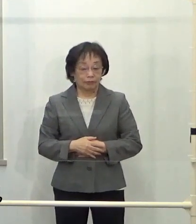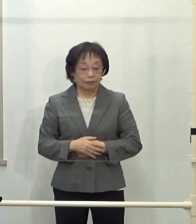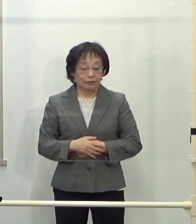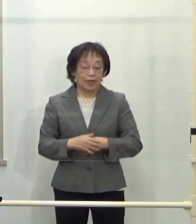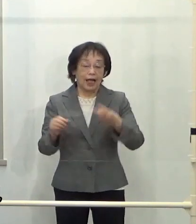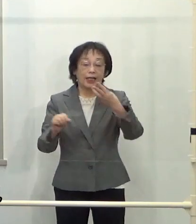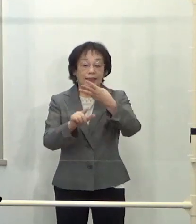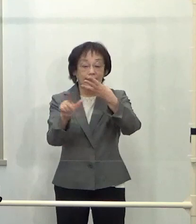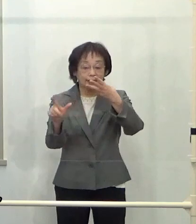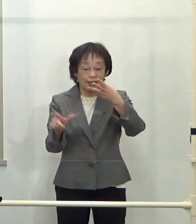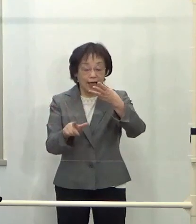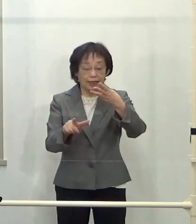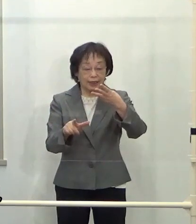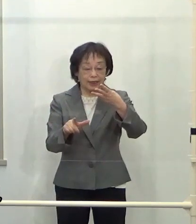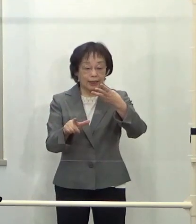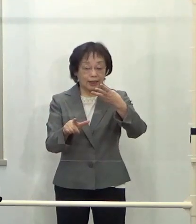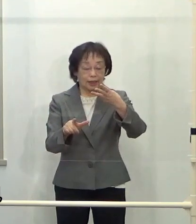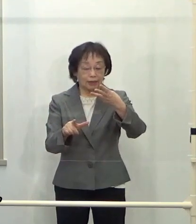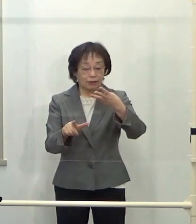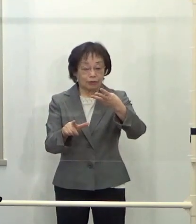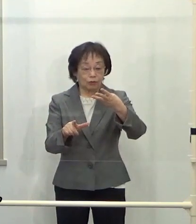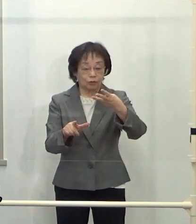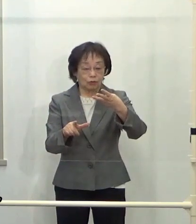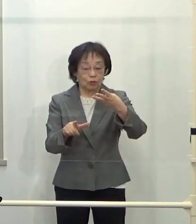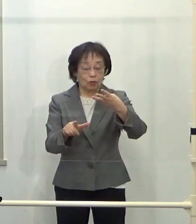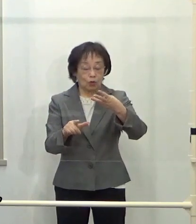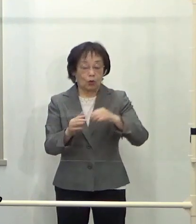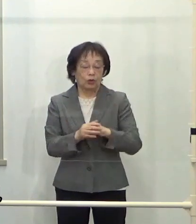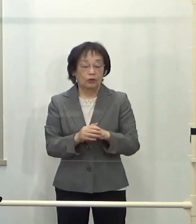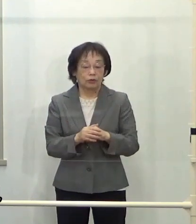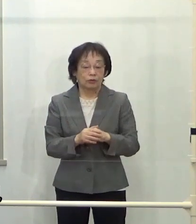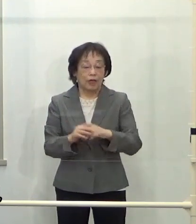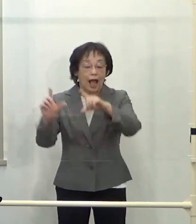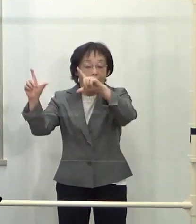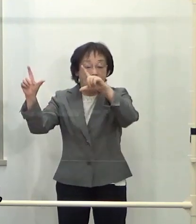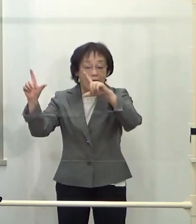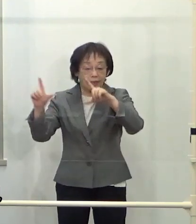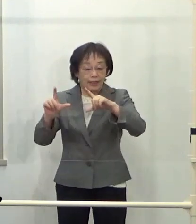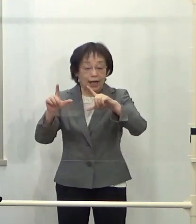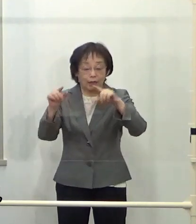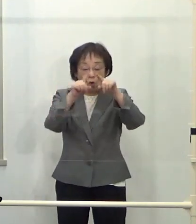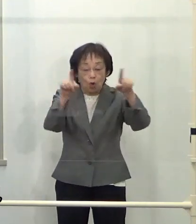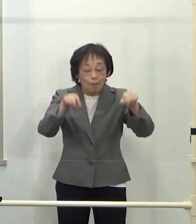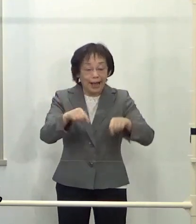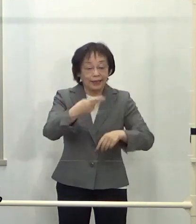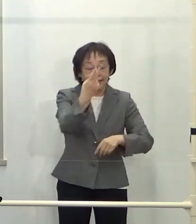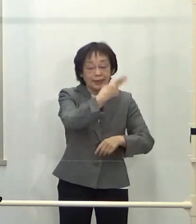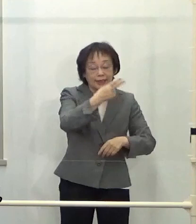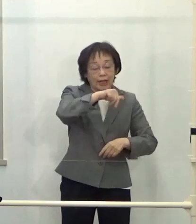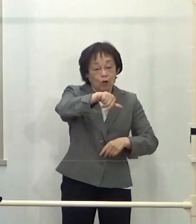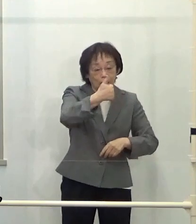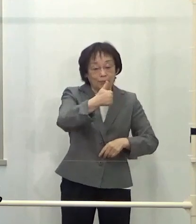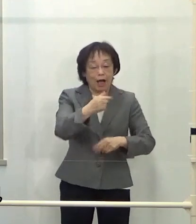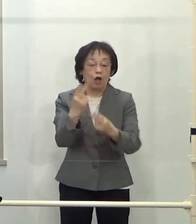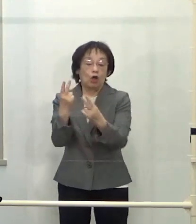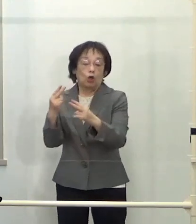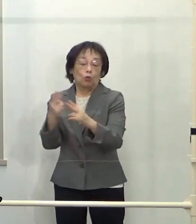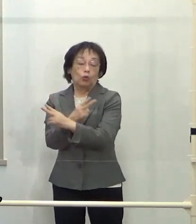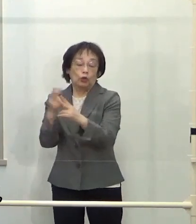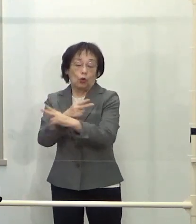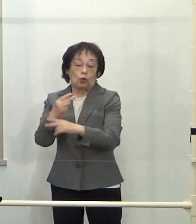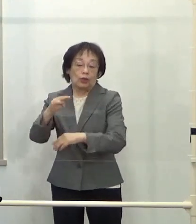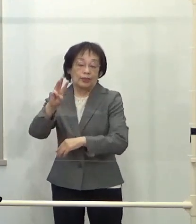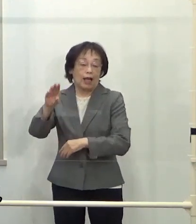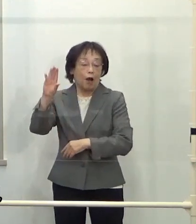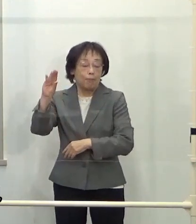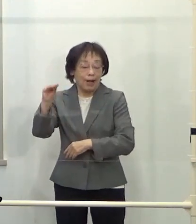時点の水準によるとですね、太陽光が29万6千キロワット、風力が3万1千キロワ